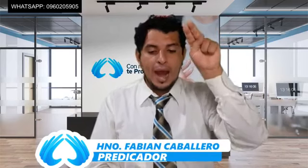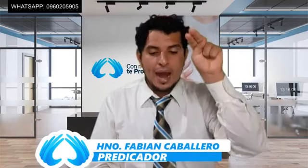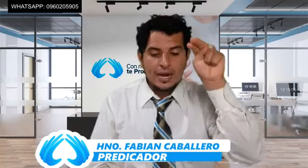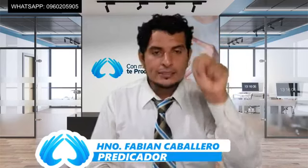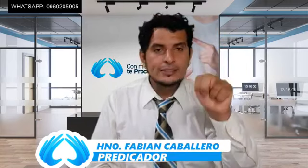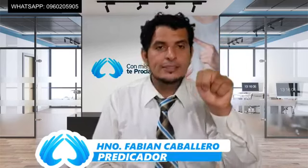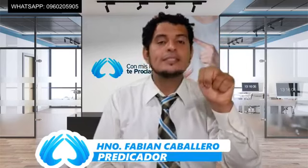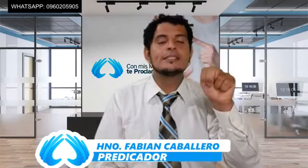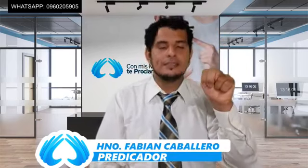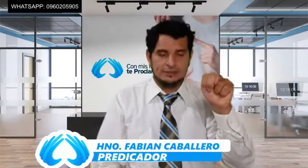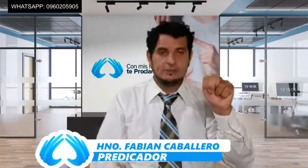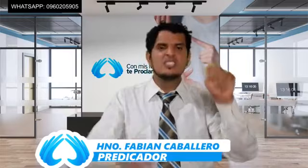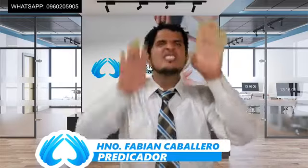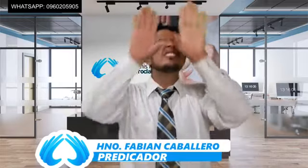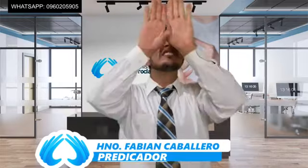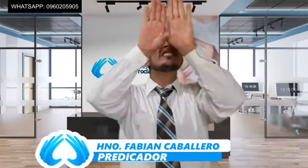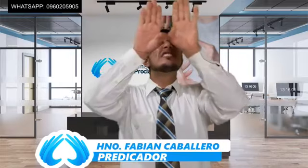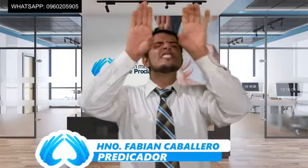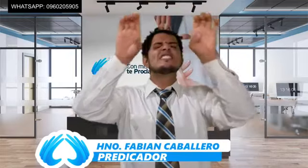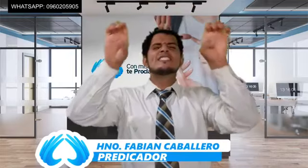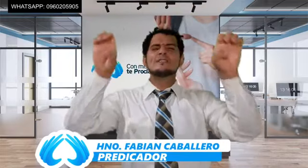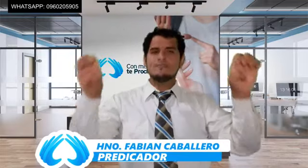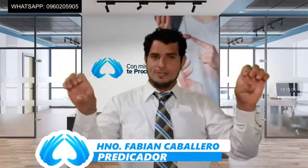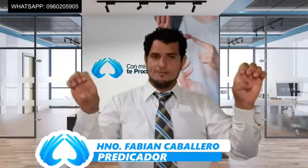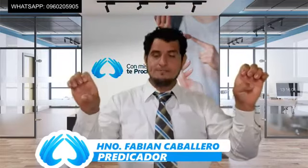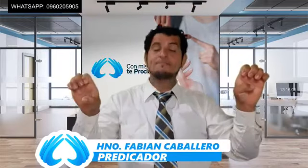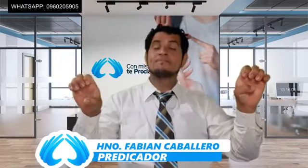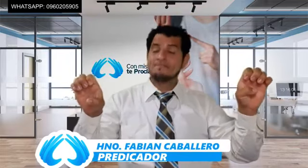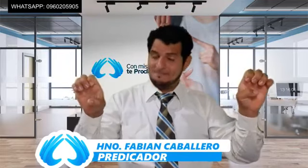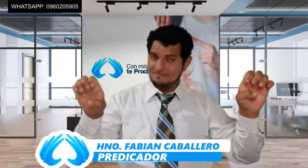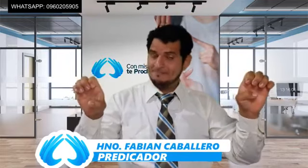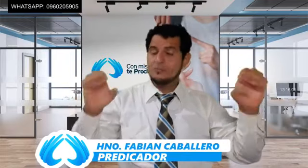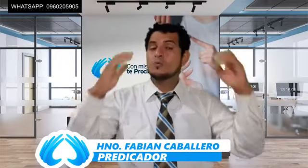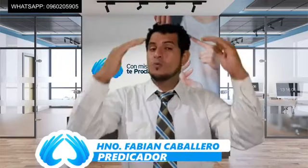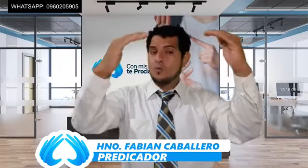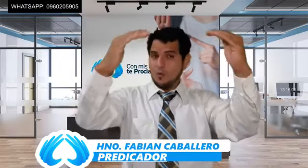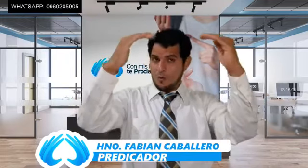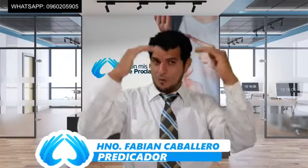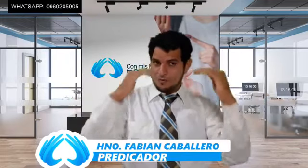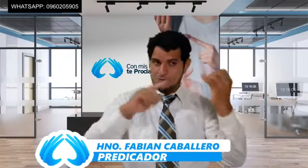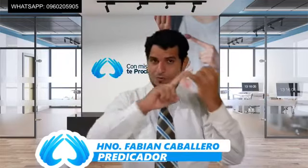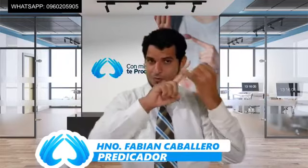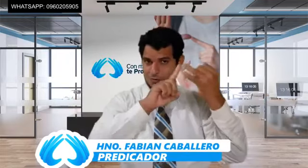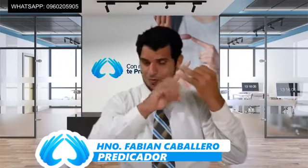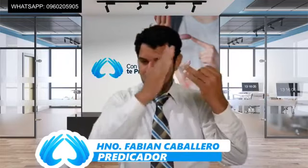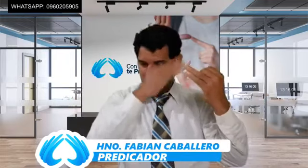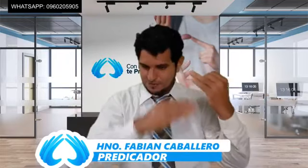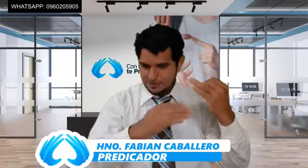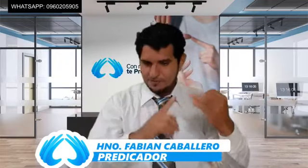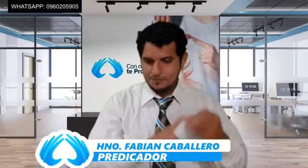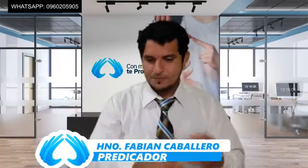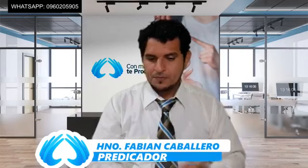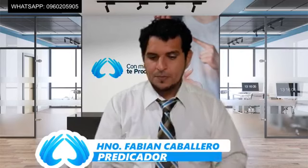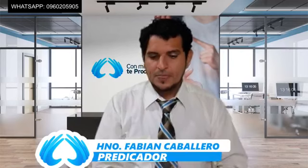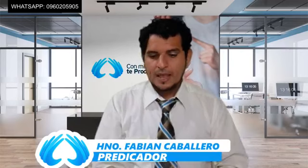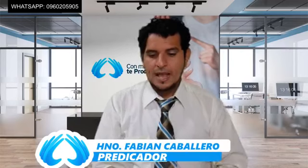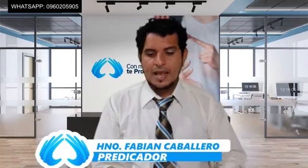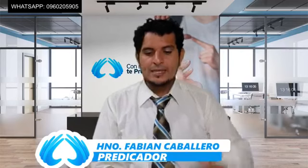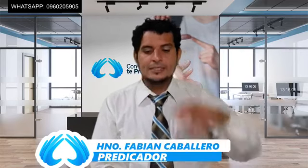que contienen 27 libros. Recuerda. ¿Cuáles son los libros de los evangelios? Es Mateo y